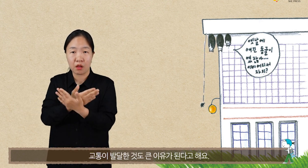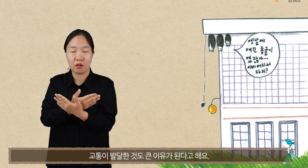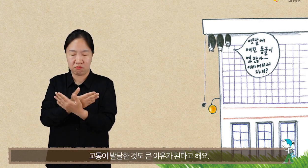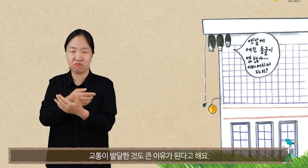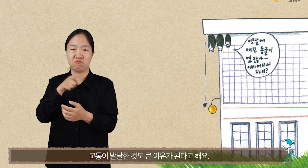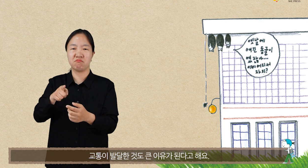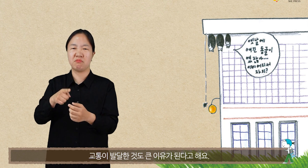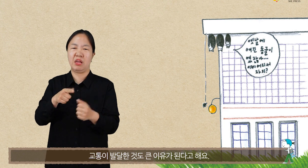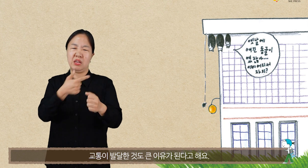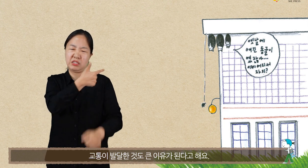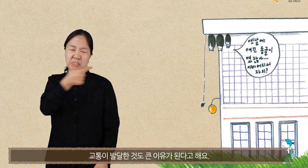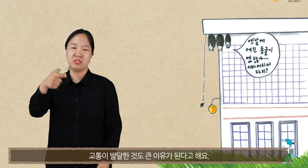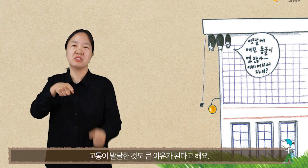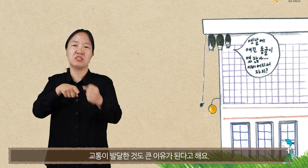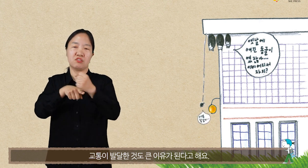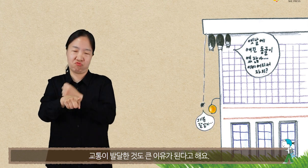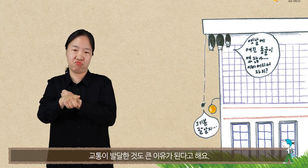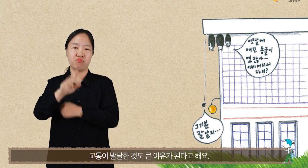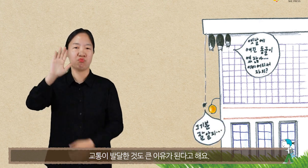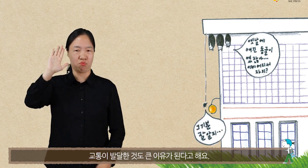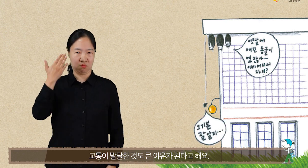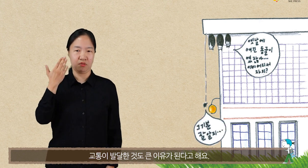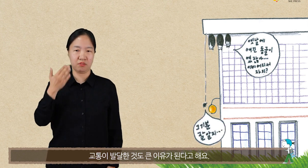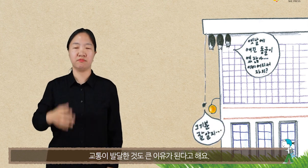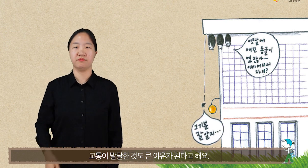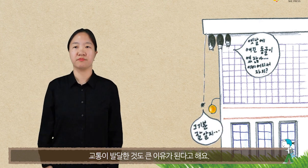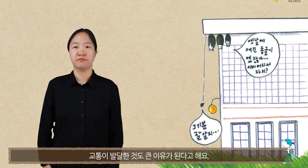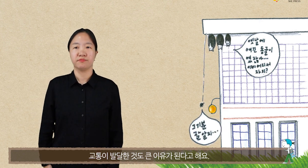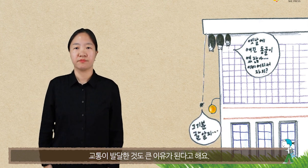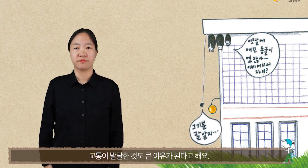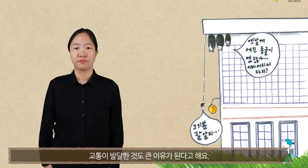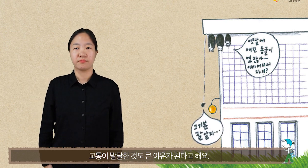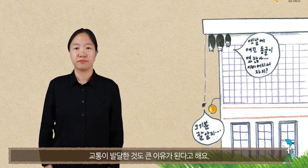교통이 발달한 것도 큰 이유가 된다고 해요.